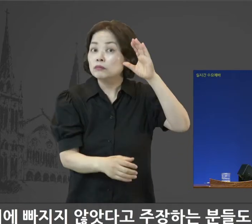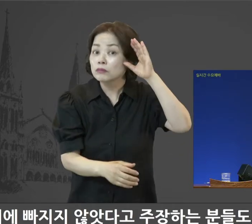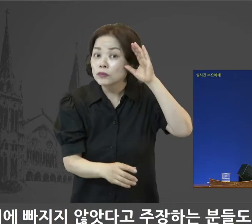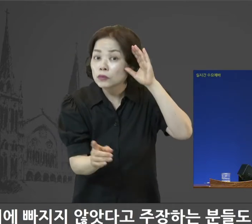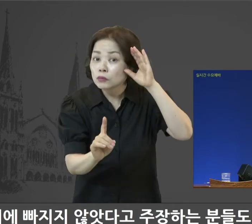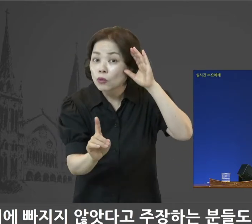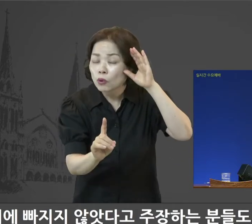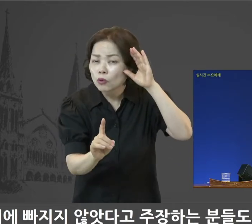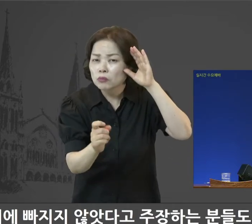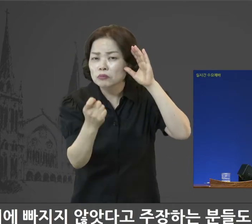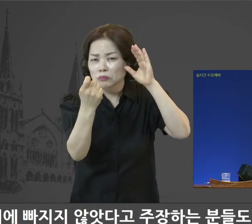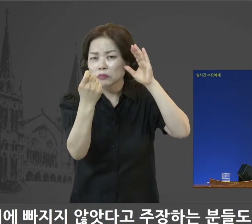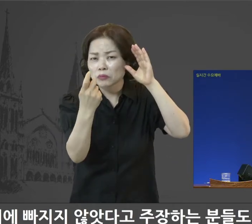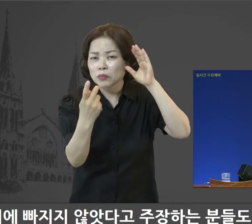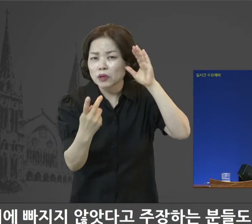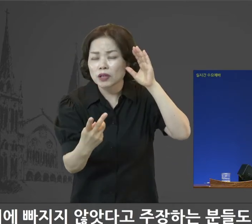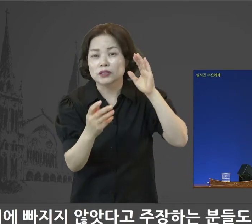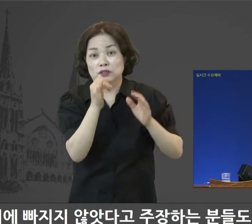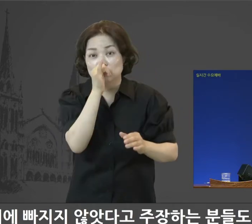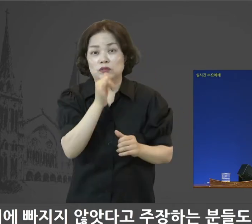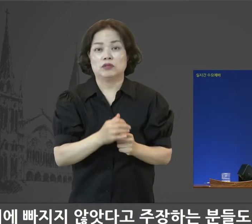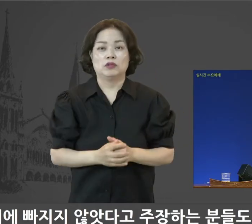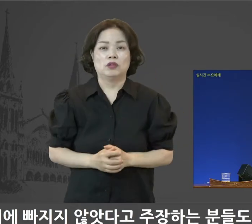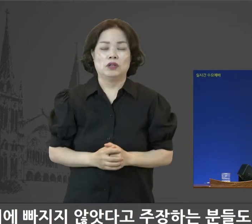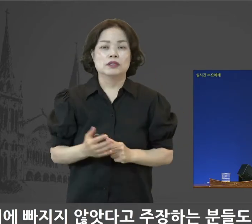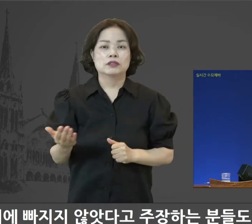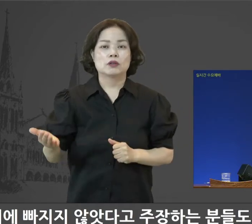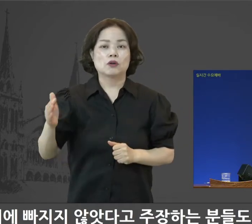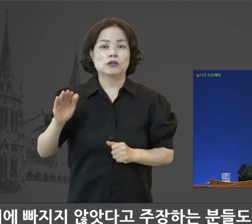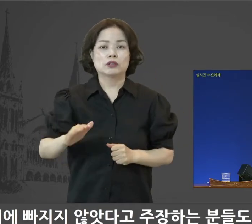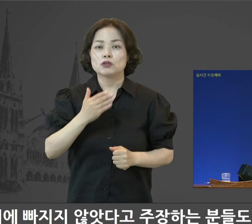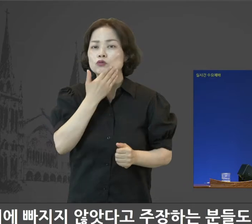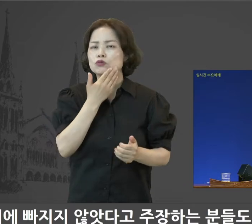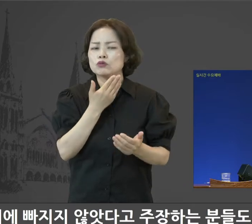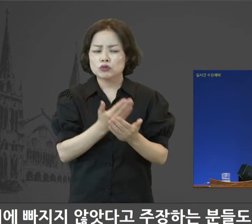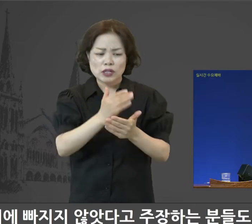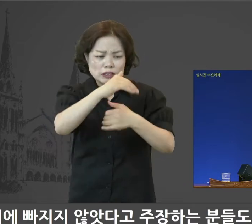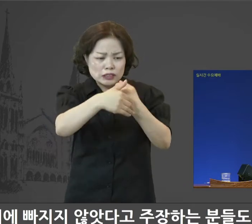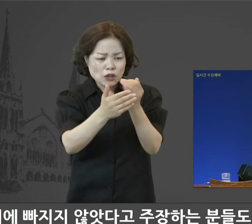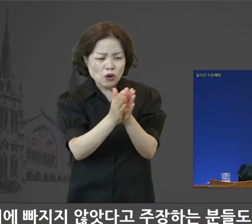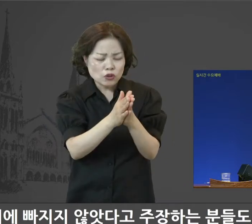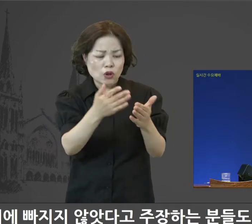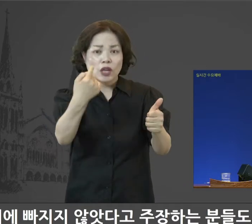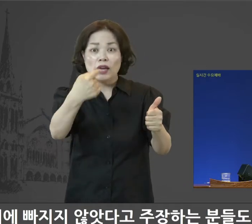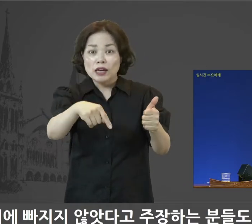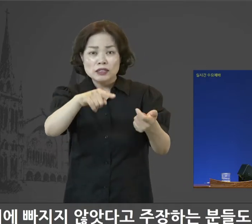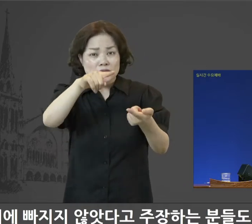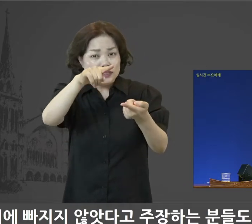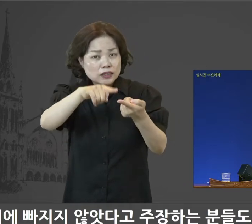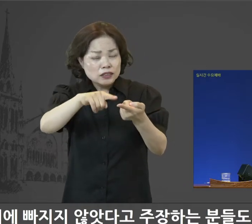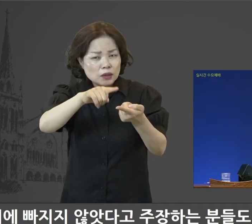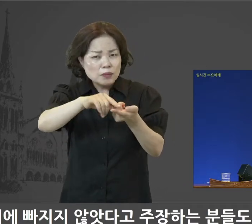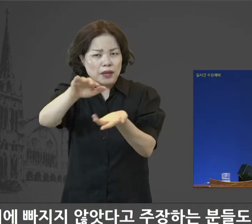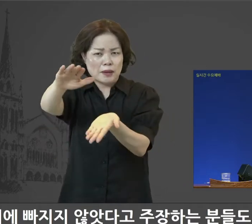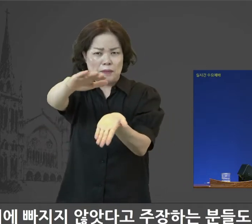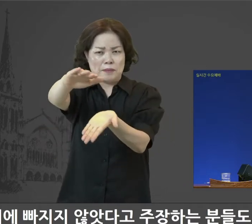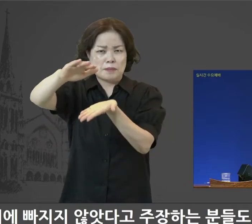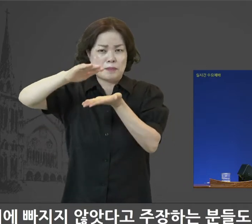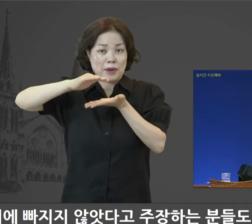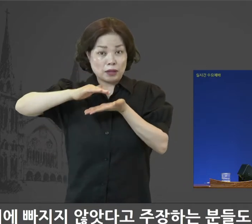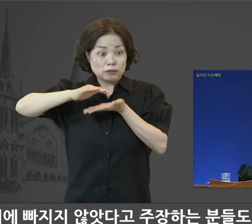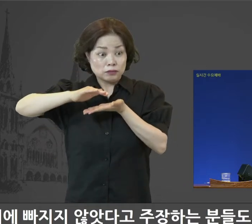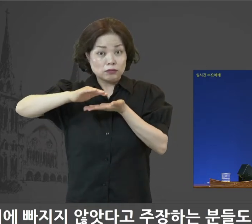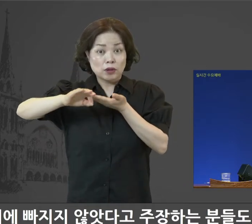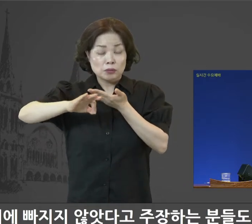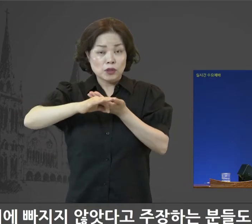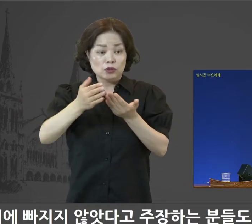만한 요소들은 틀림없이 있습니다. 그러나 중요한 사실은 성경의 가르침을 우리가 그대로 수납한다면